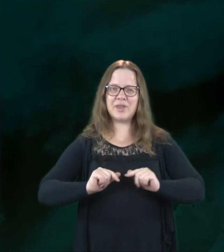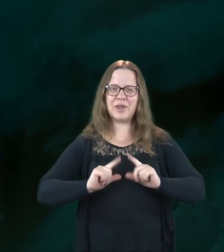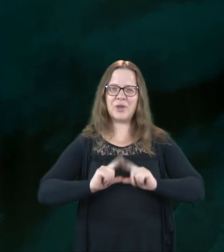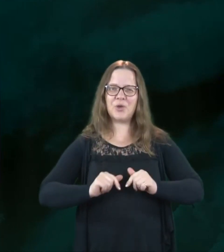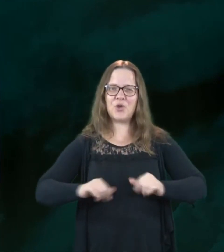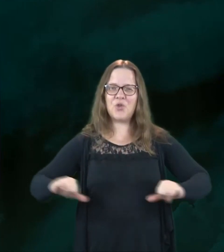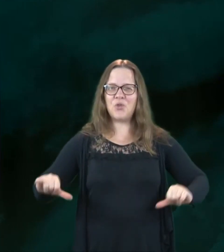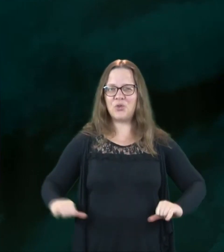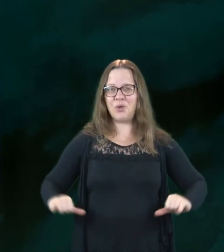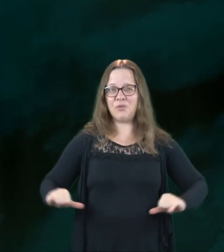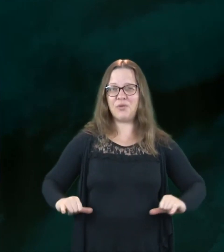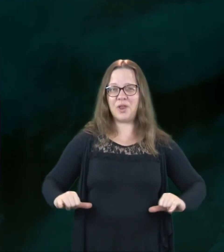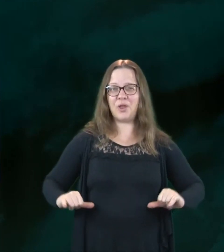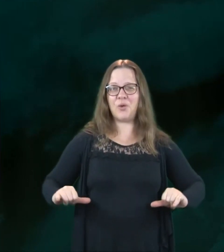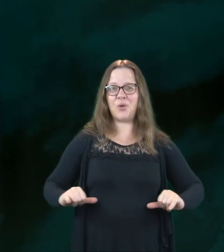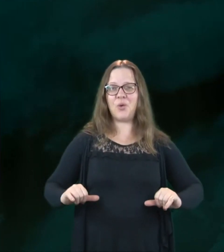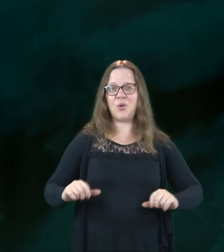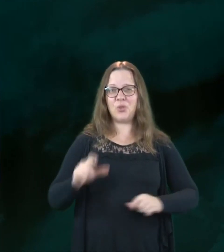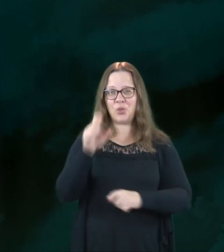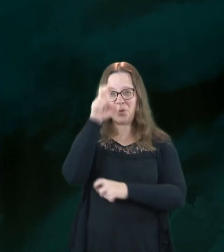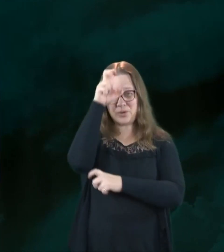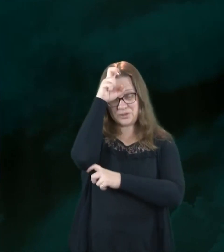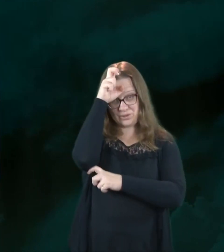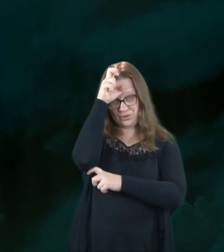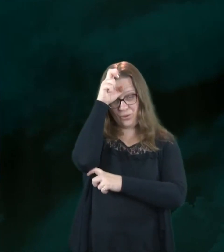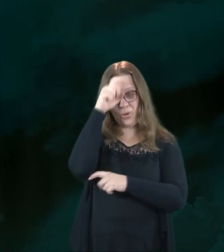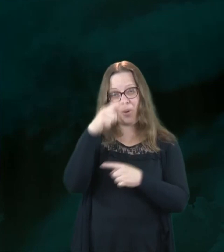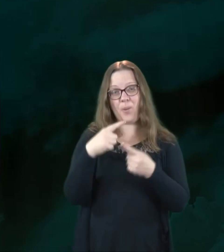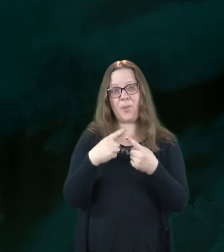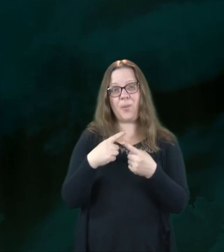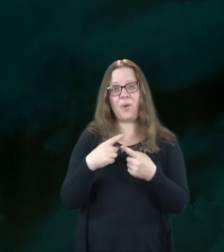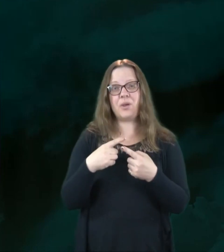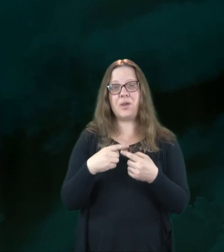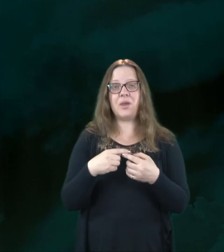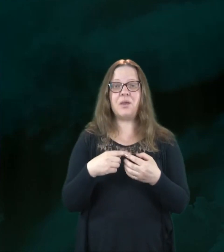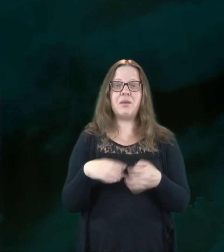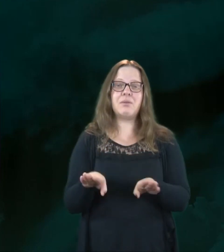Vemos, pois, que não puderam entrar por causa da